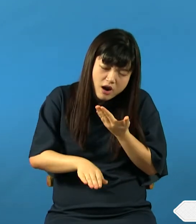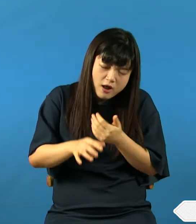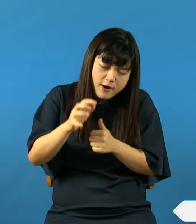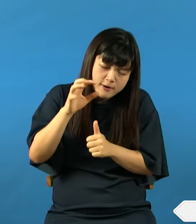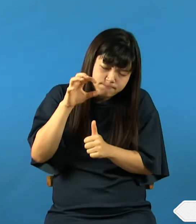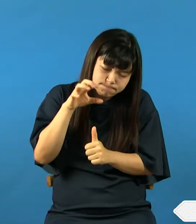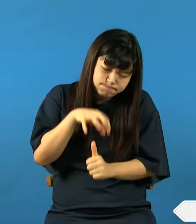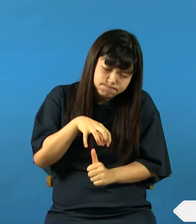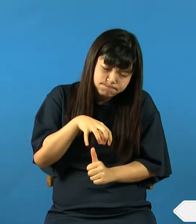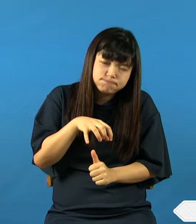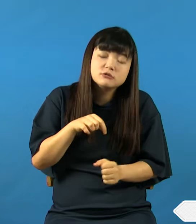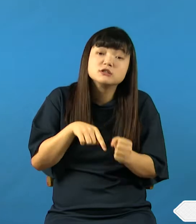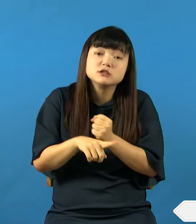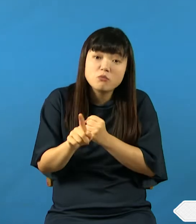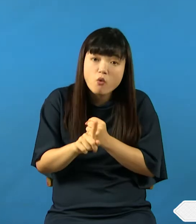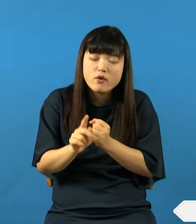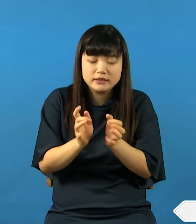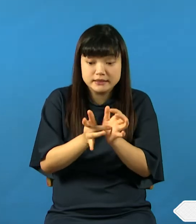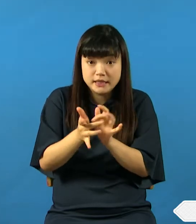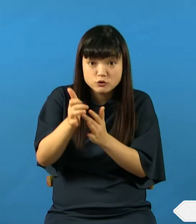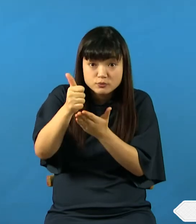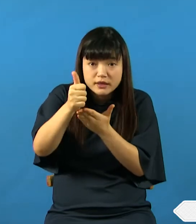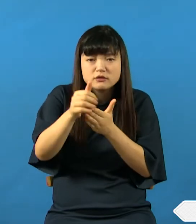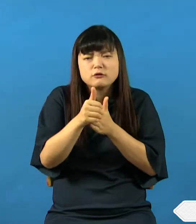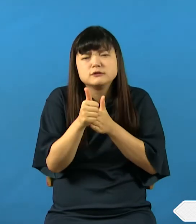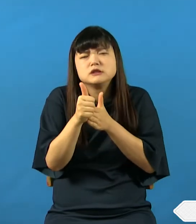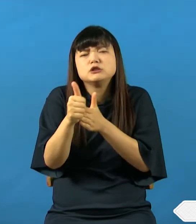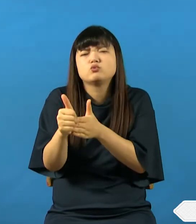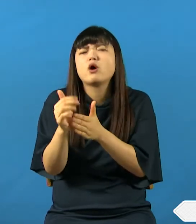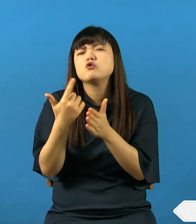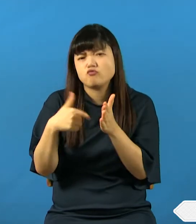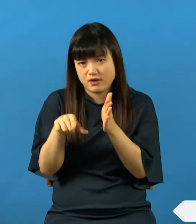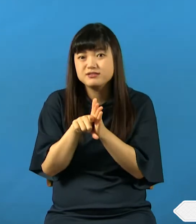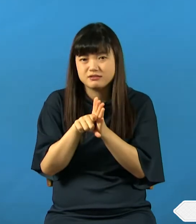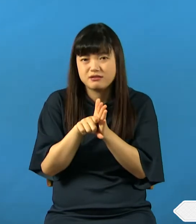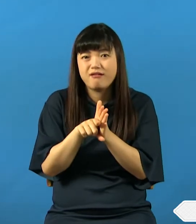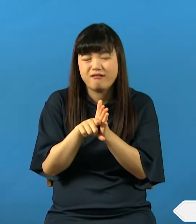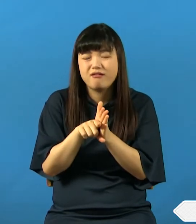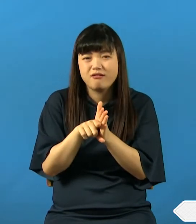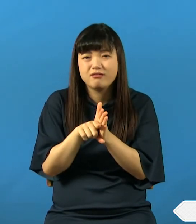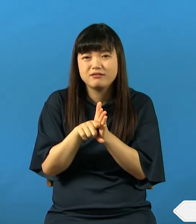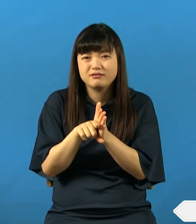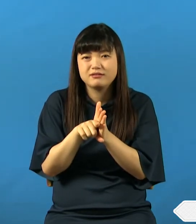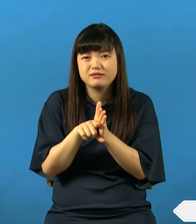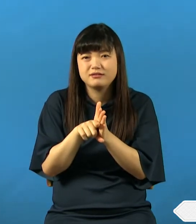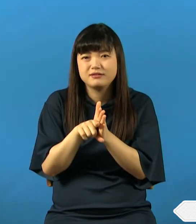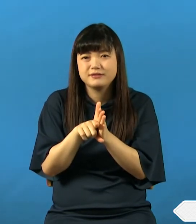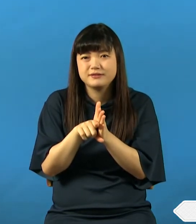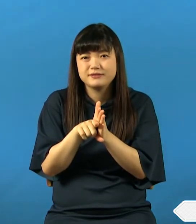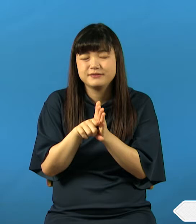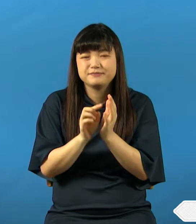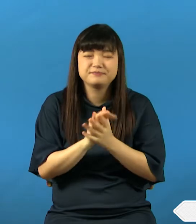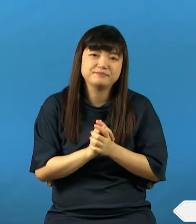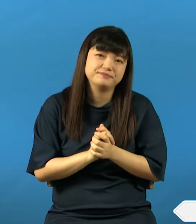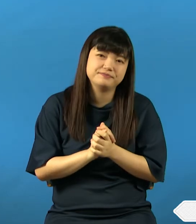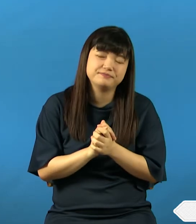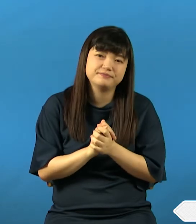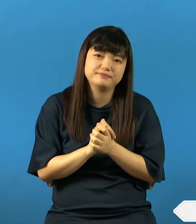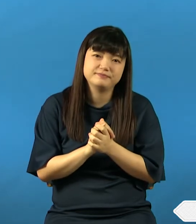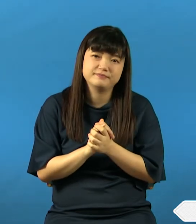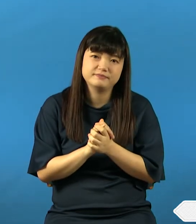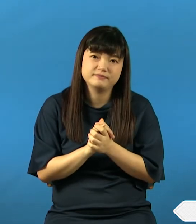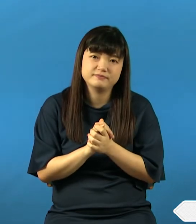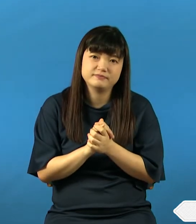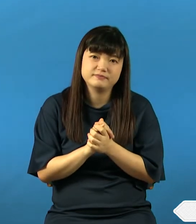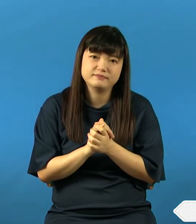절망과 저주 아래 가두는 것도 우리를 예수님께로 이끌기 위해서 그렇게 하는 것이다. 이제 그